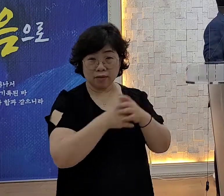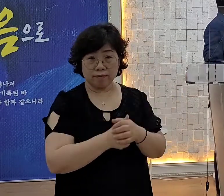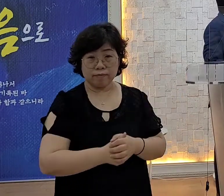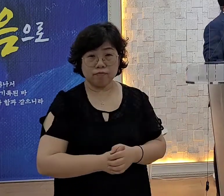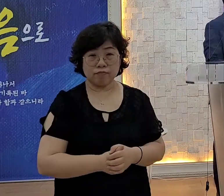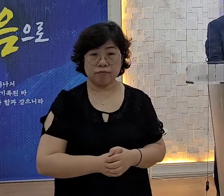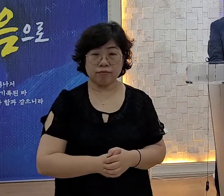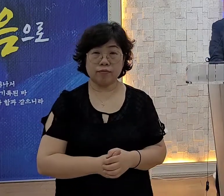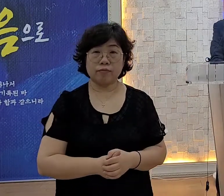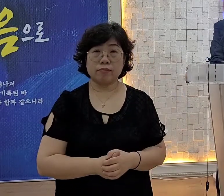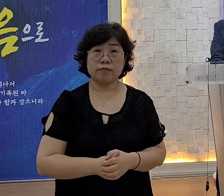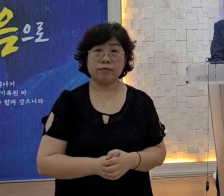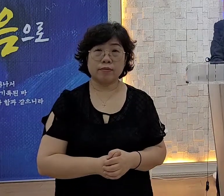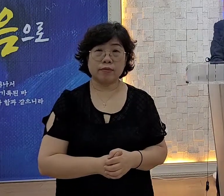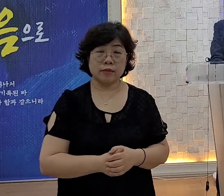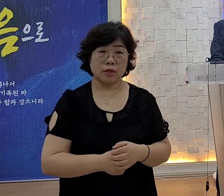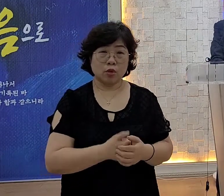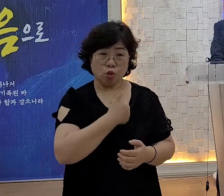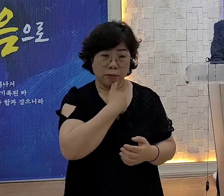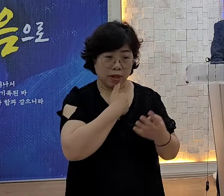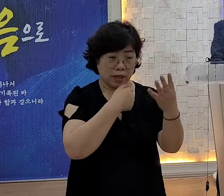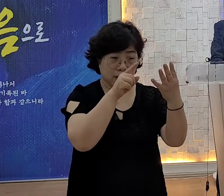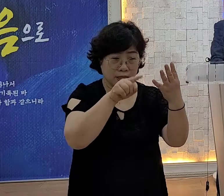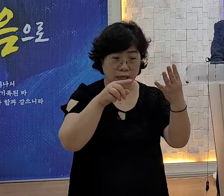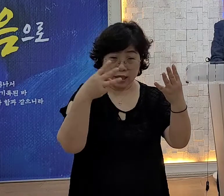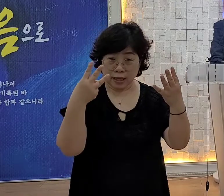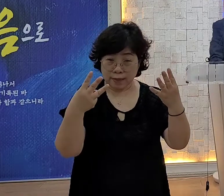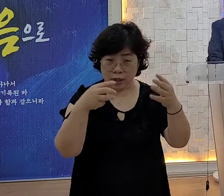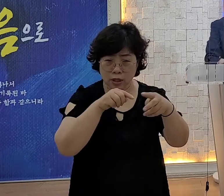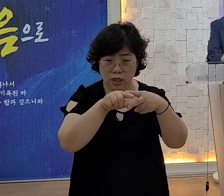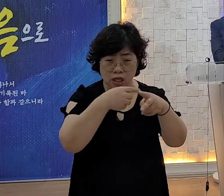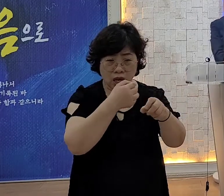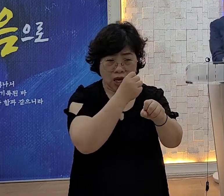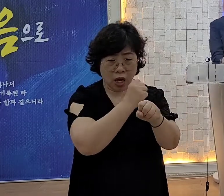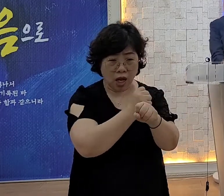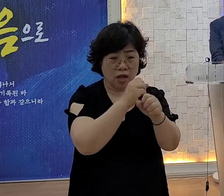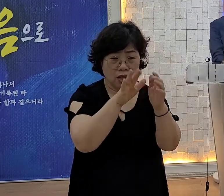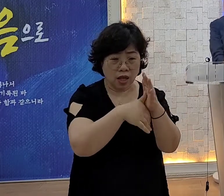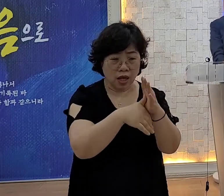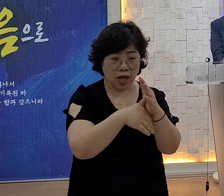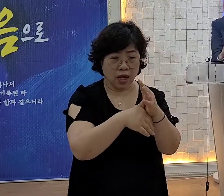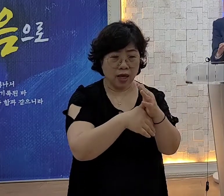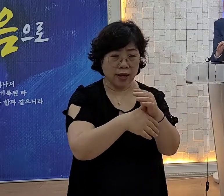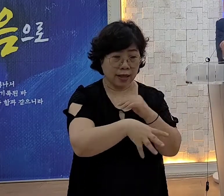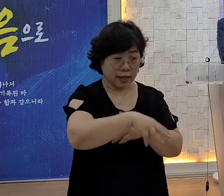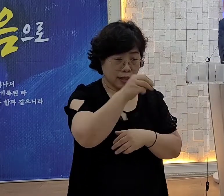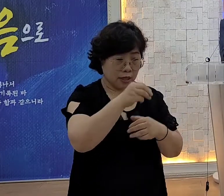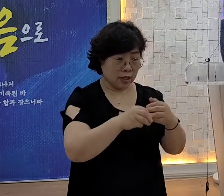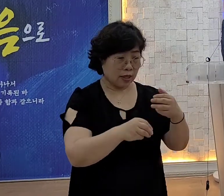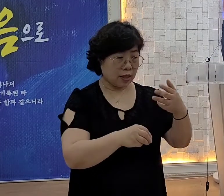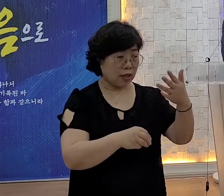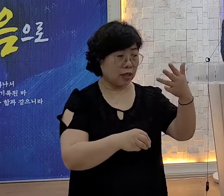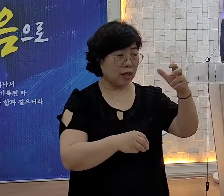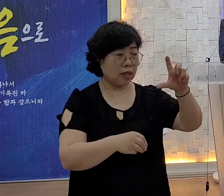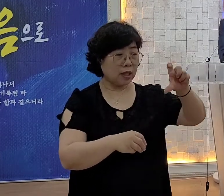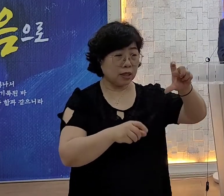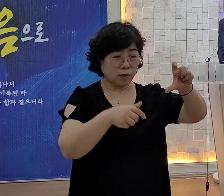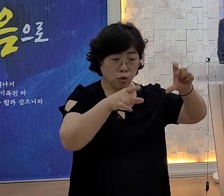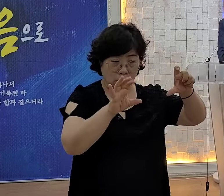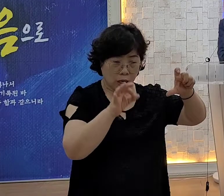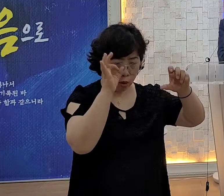이 3절을 이해하려면 창세기 15장을 펼쳐봐야만 이게 어떤 이야기로 이